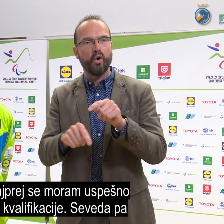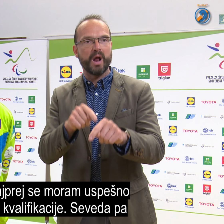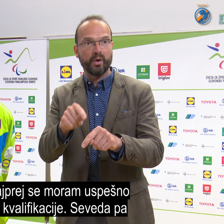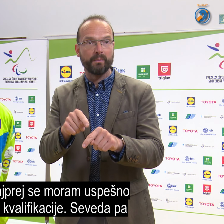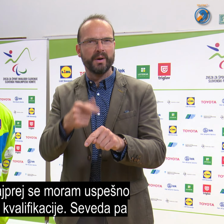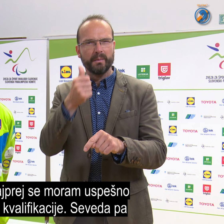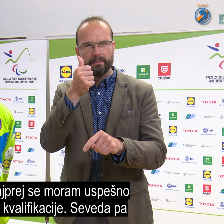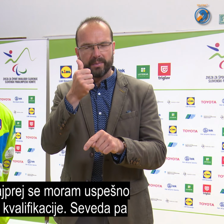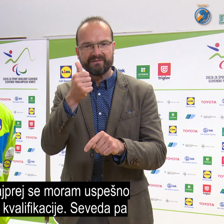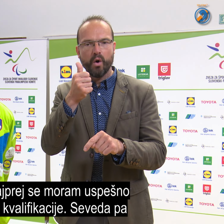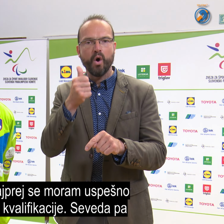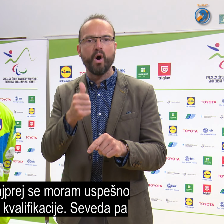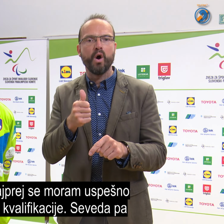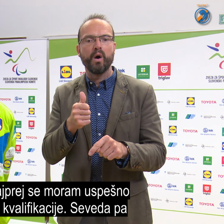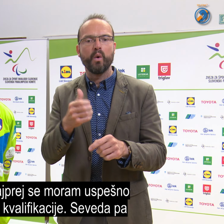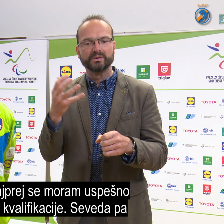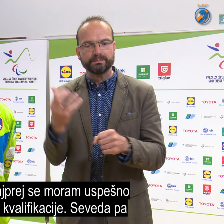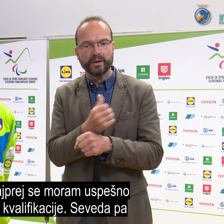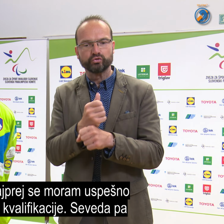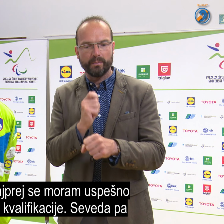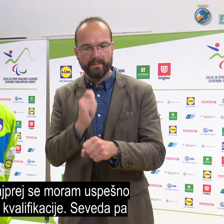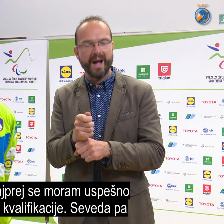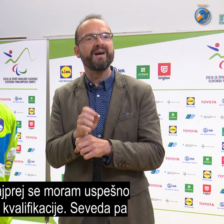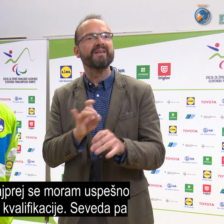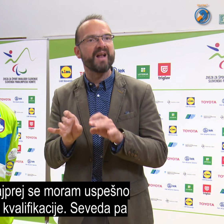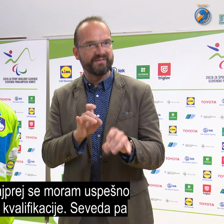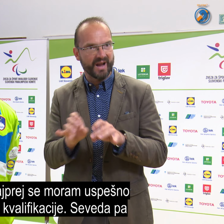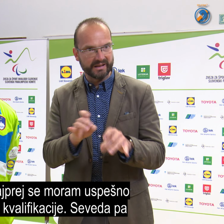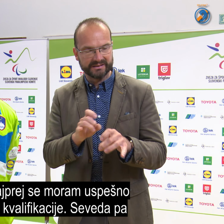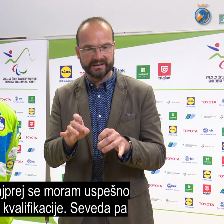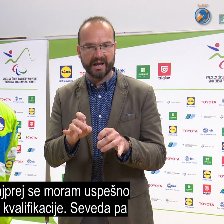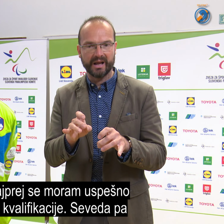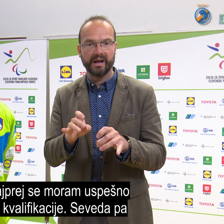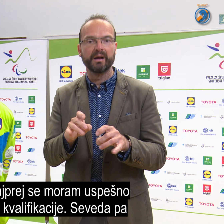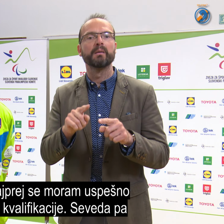da se uspešno prebijemo skozi kvalifikacije.